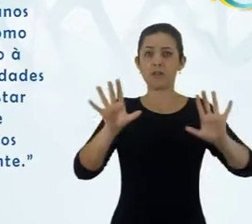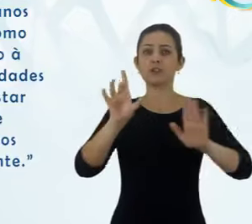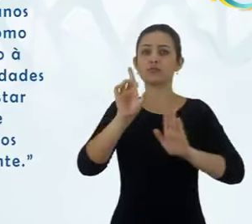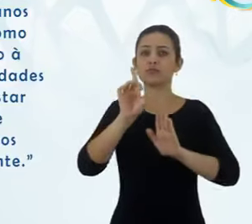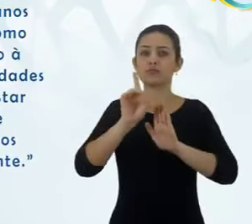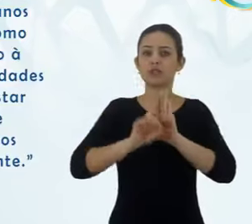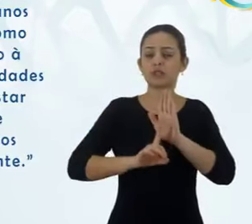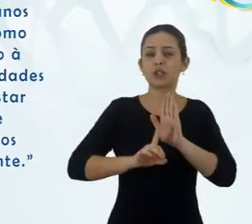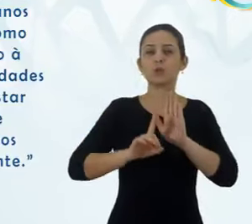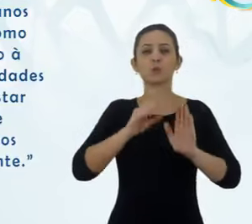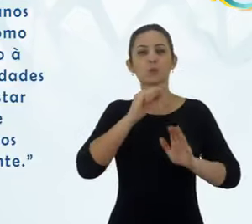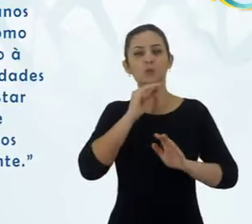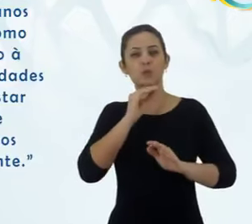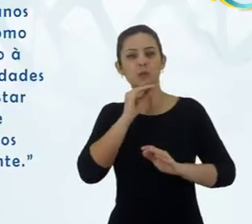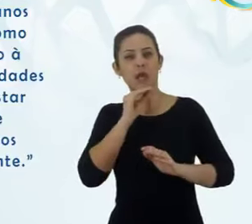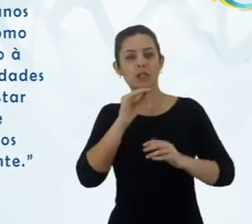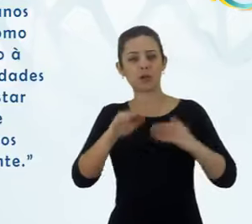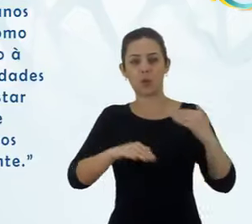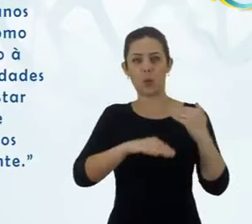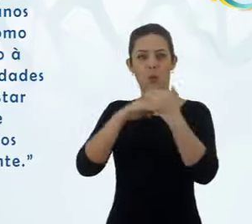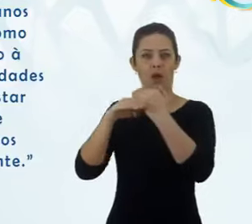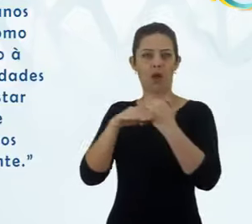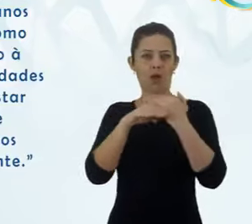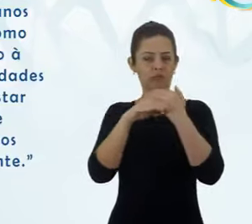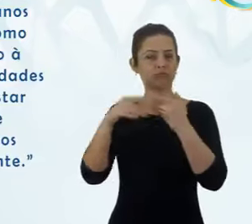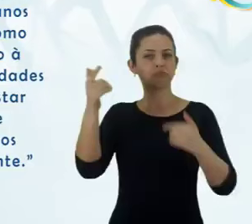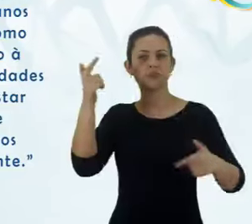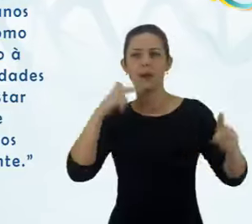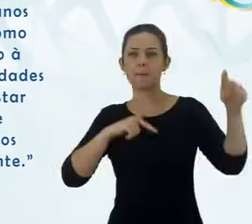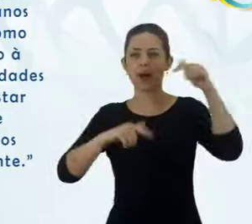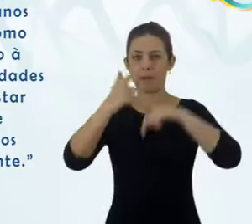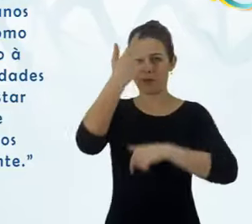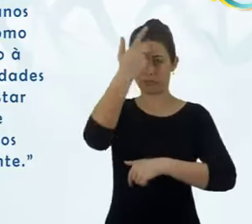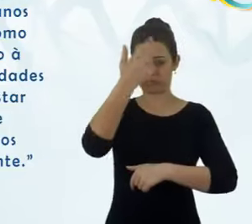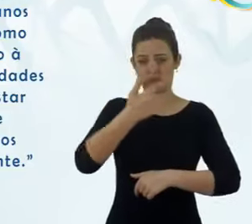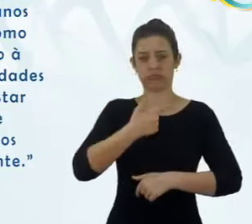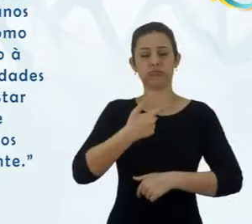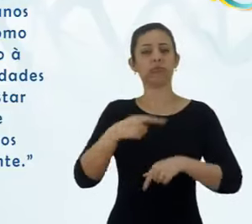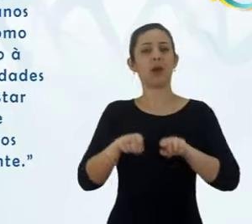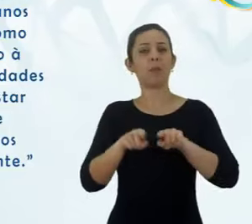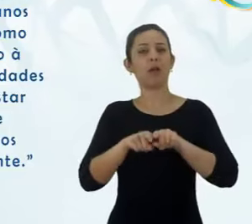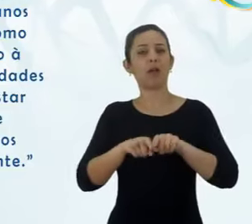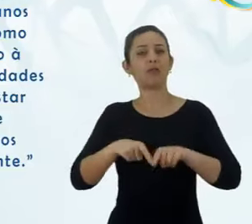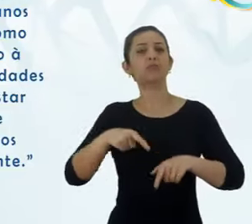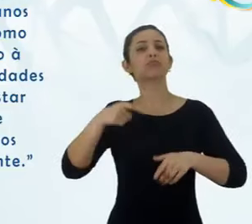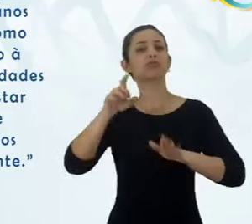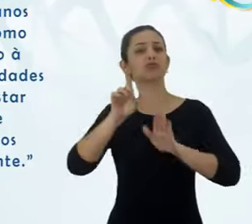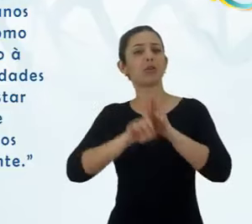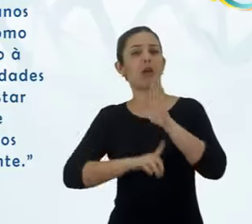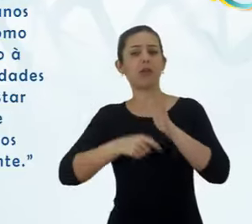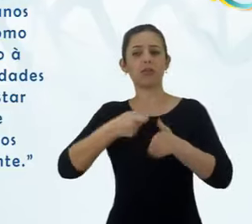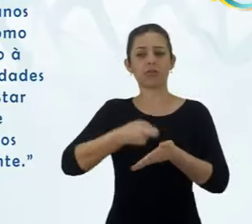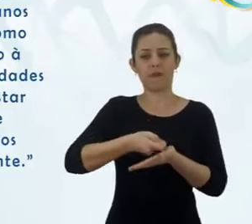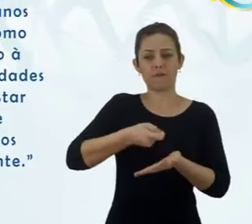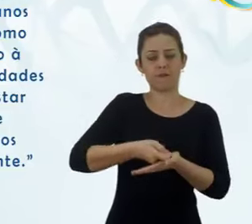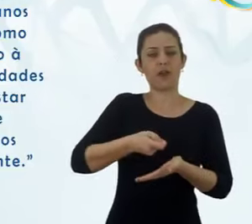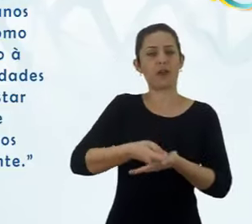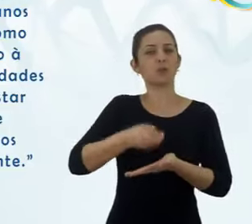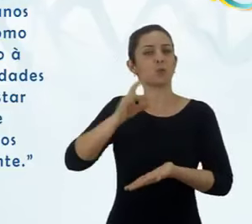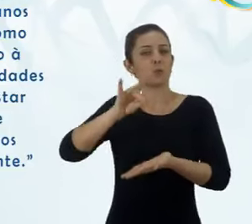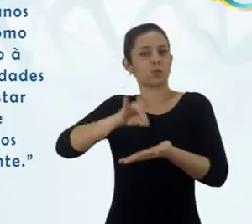com direito à cidadania e oportunidades iguais para conquistar sua autonomia e exercer seus direitos e